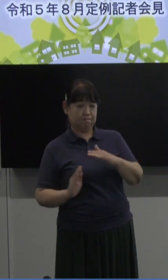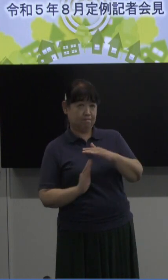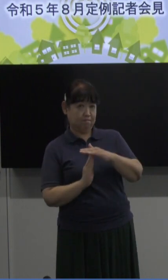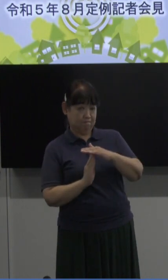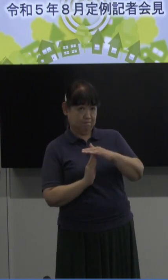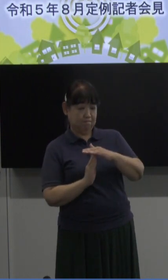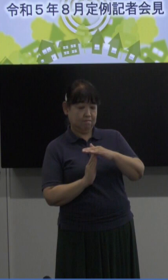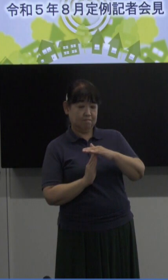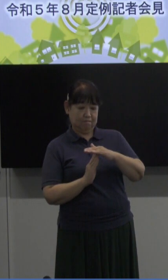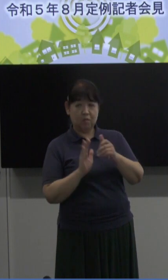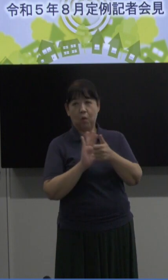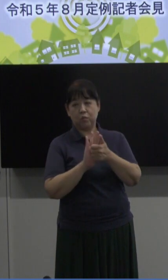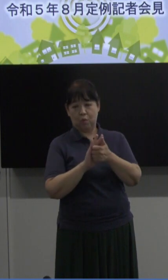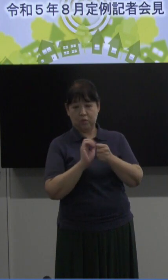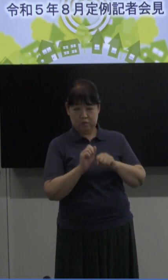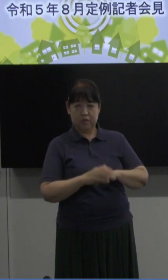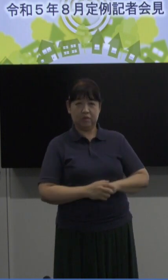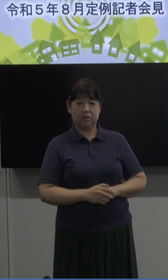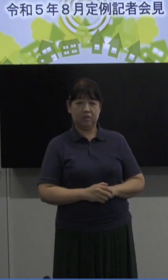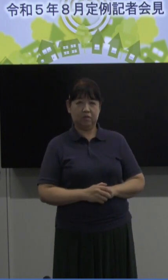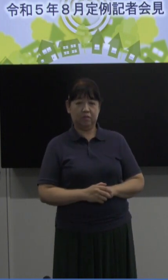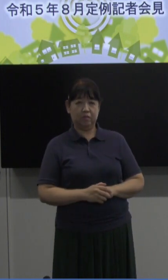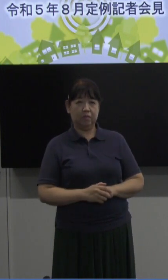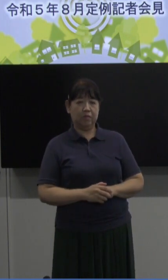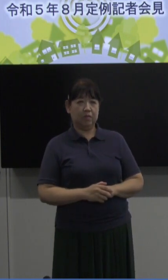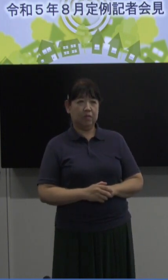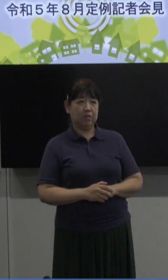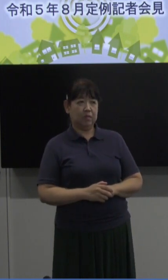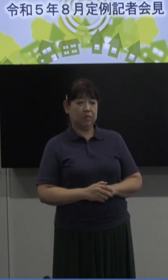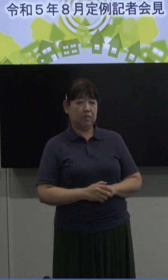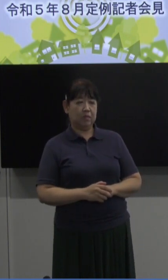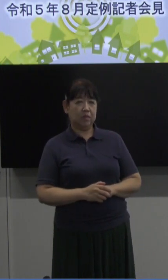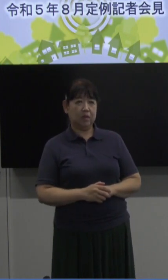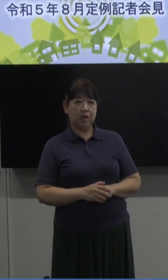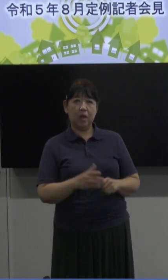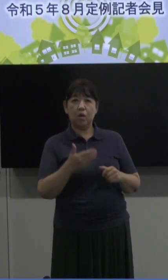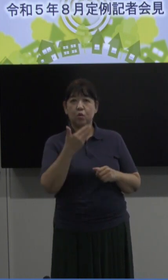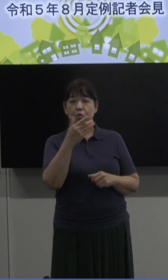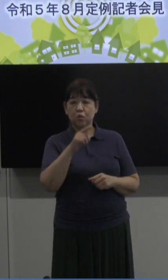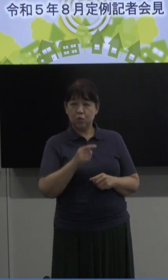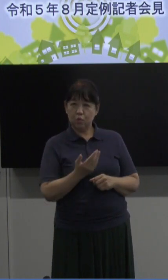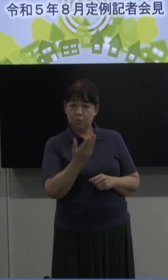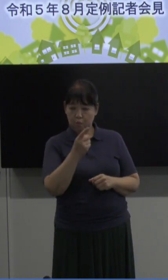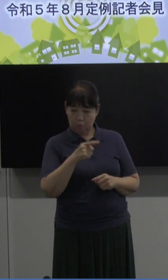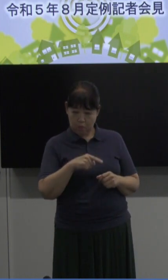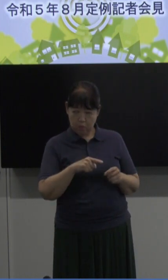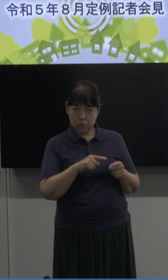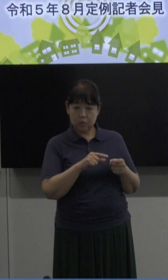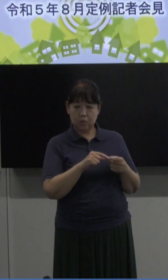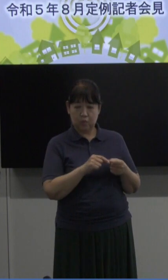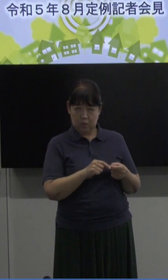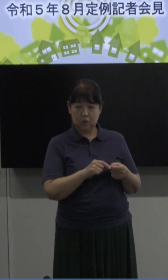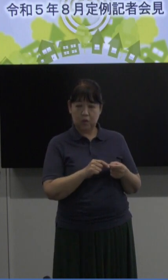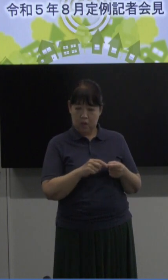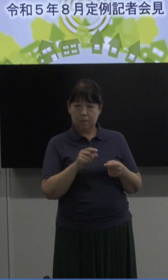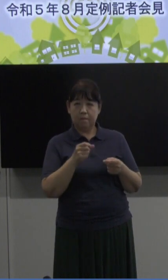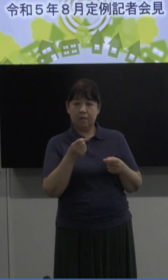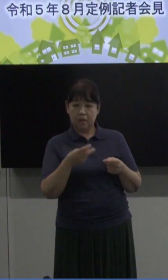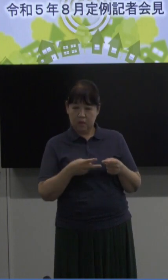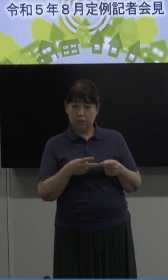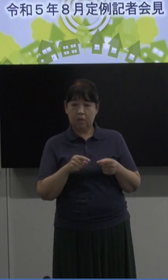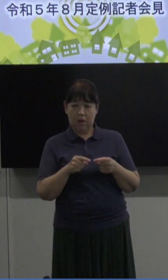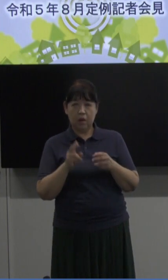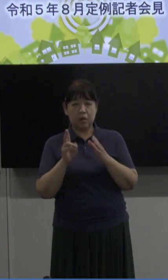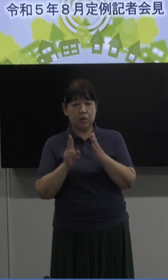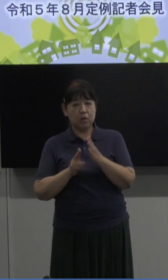トによります電子クーポンの発行、そして旅行会社向けの募集